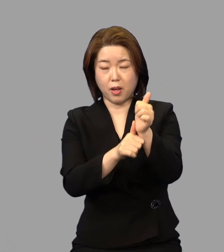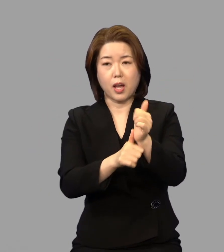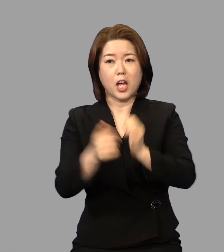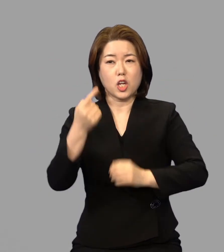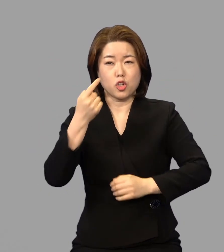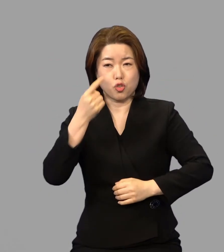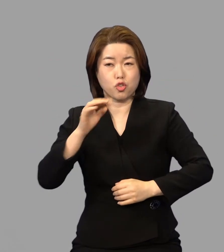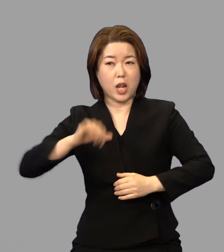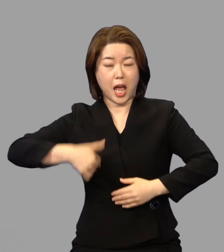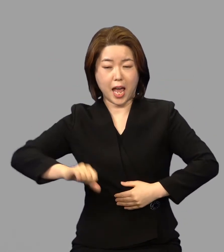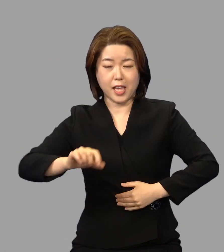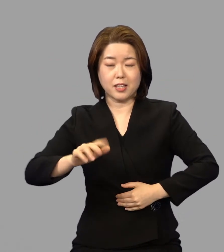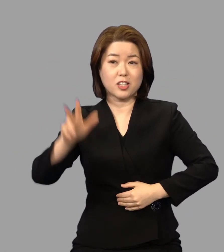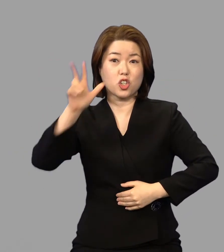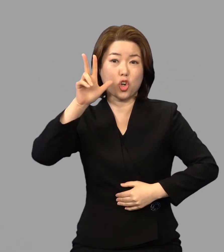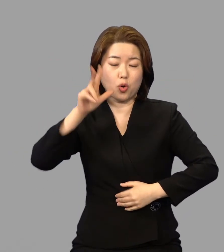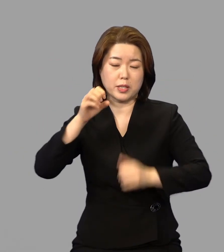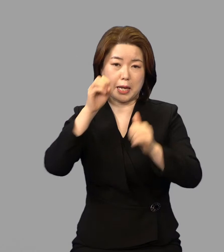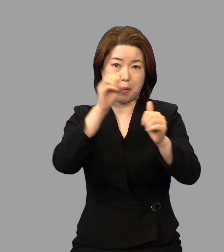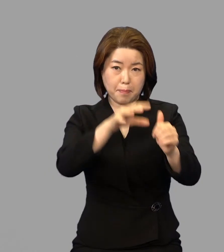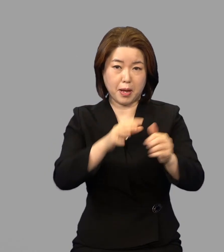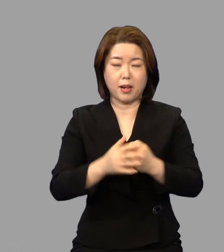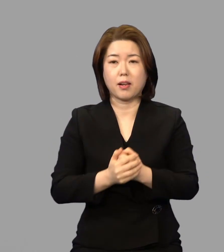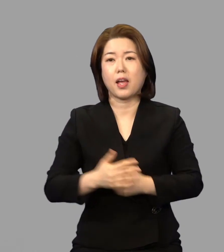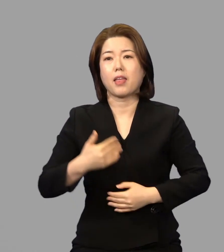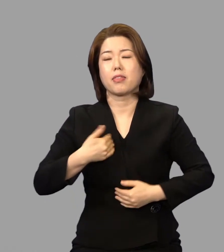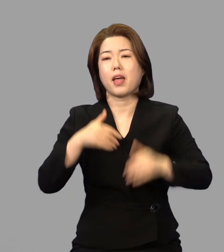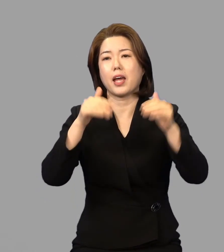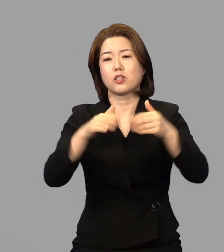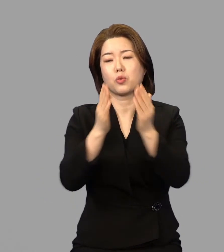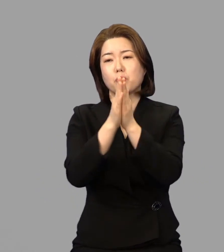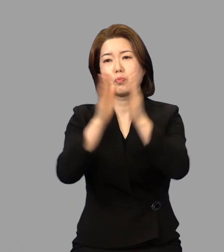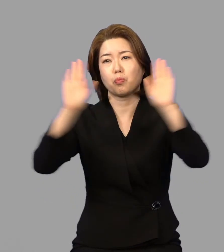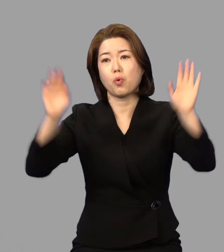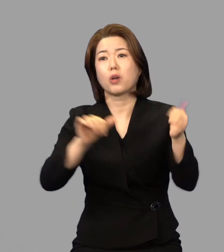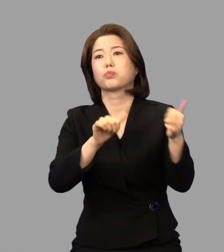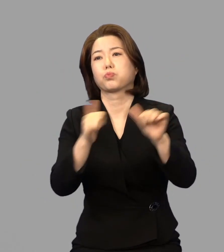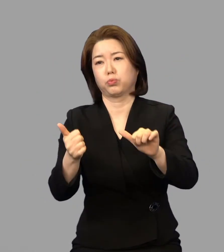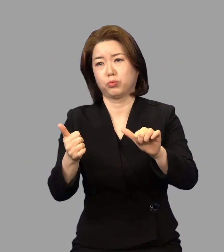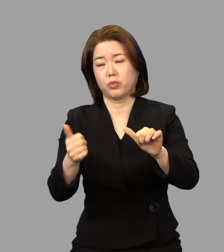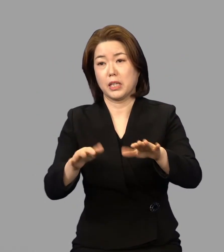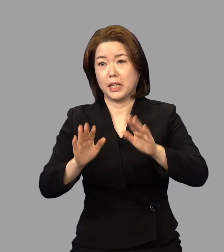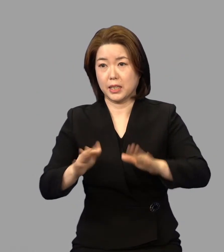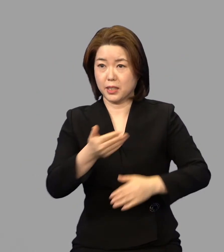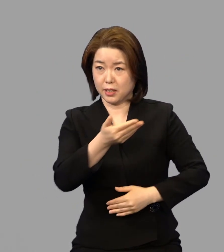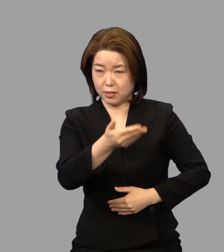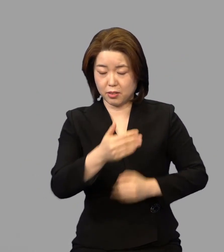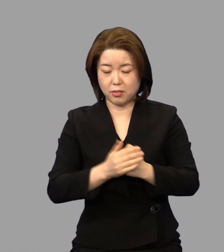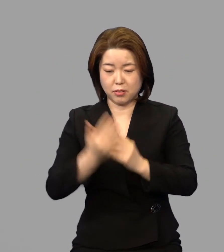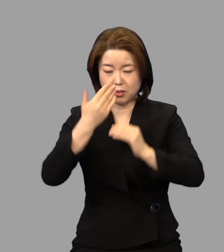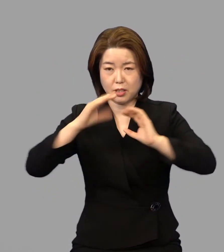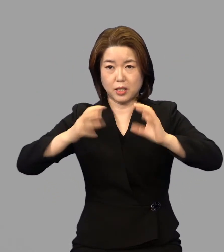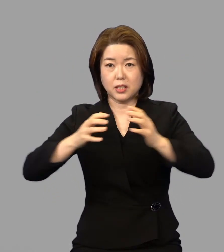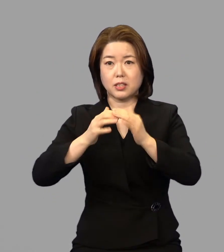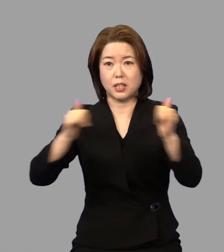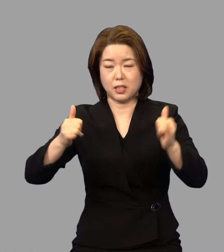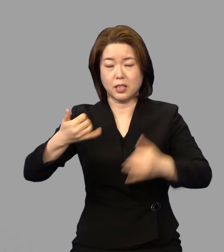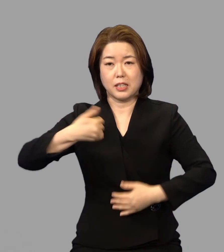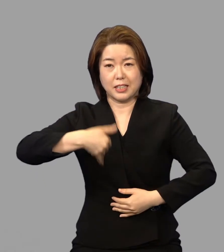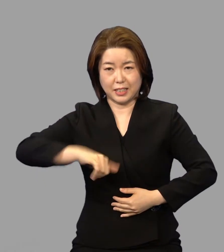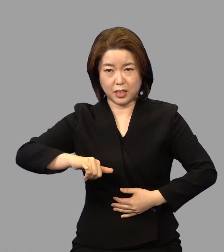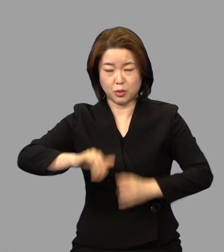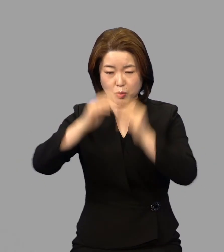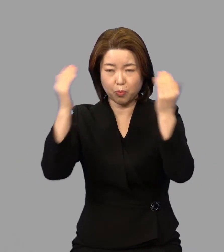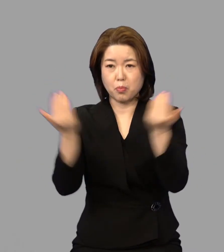여호수아에게 말씀하셨다. 나의 종 모세가 죽었으니 이제 너는 이스라엘 자손 곧 모든 백성과